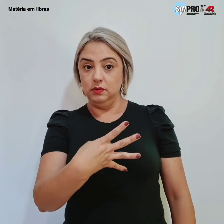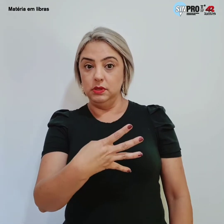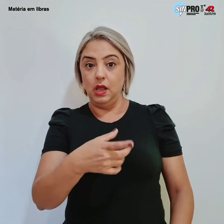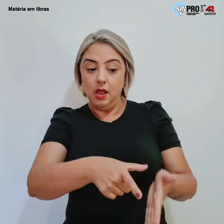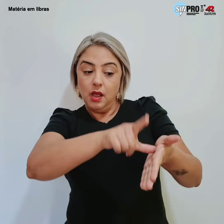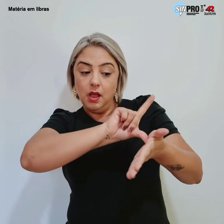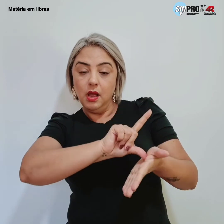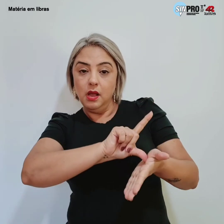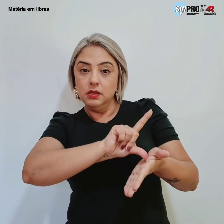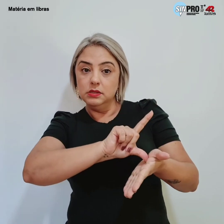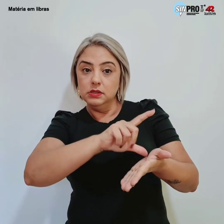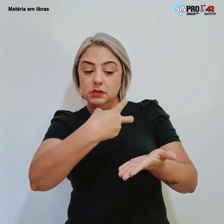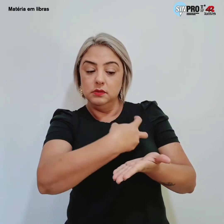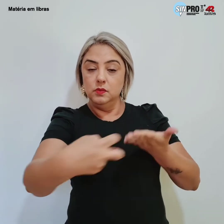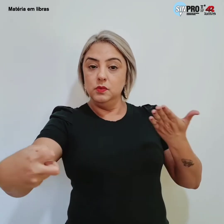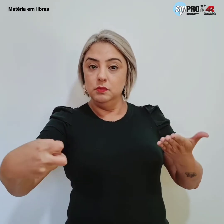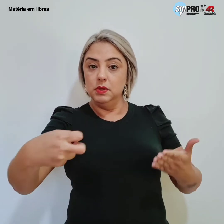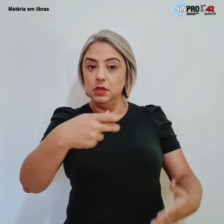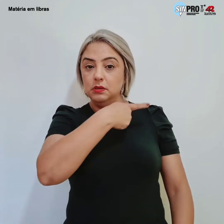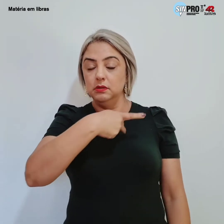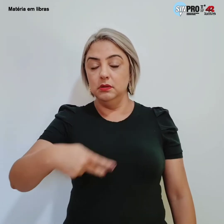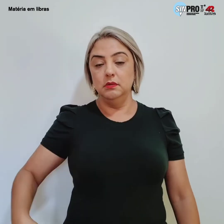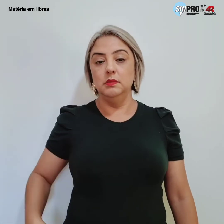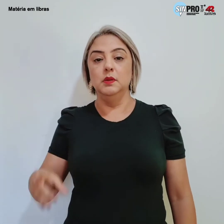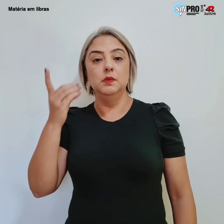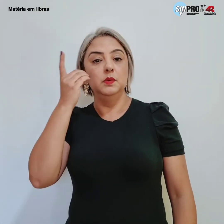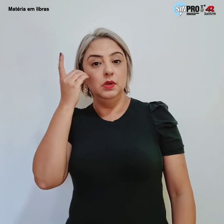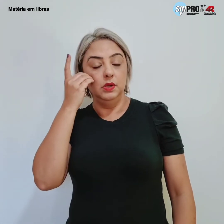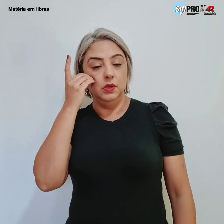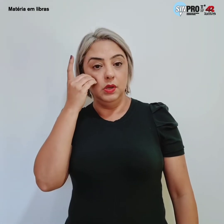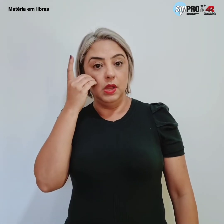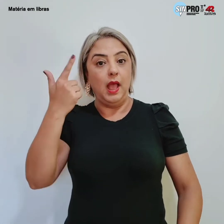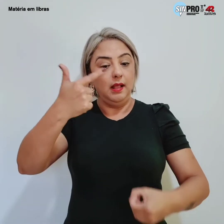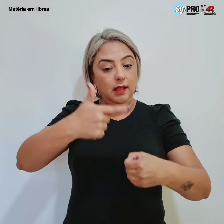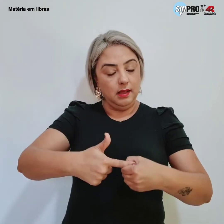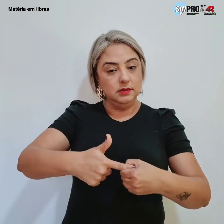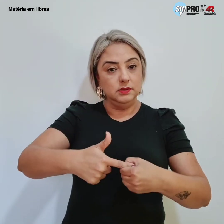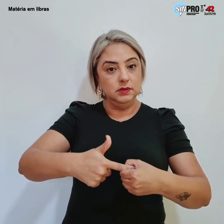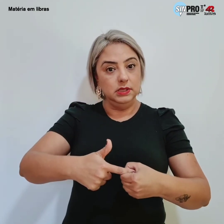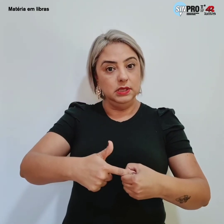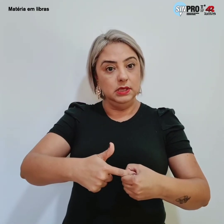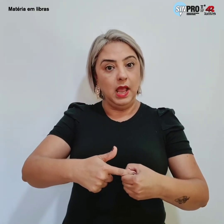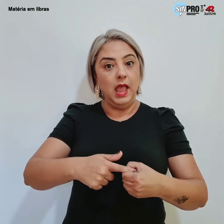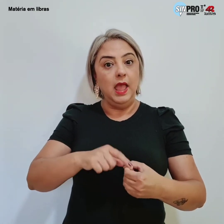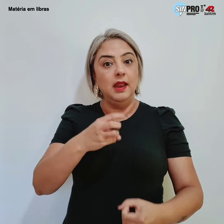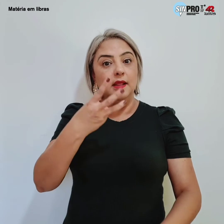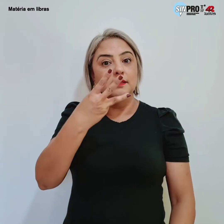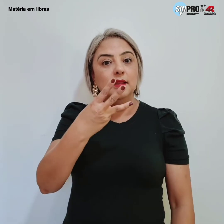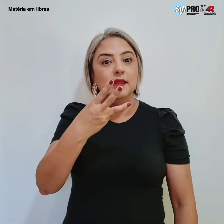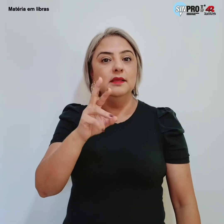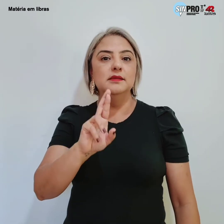2014, antes do impeachment da presidente Dilma Rousseff, o mesmo litro não passava de R$